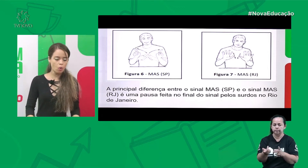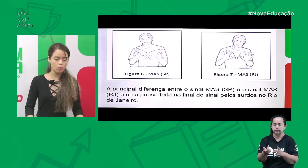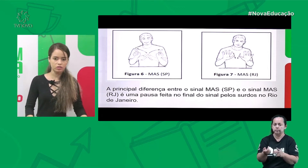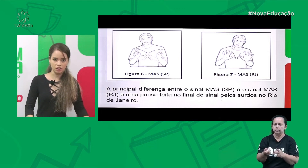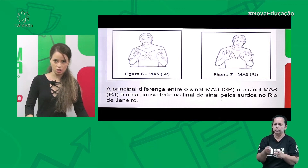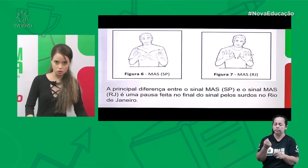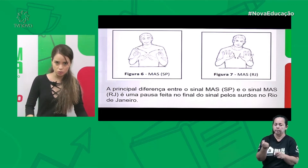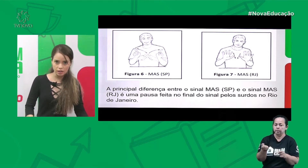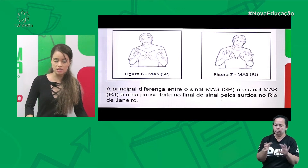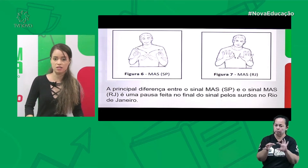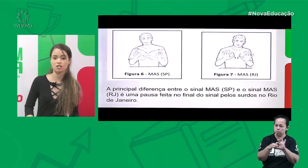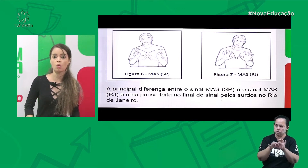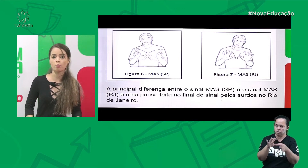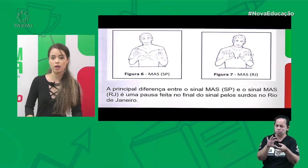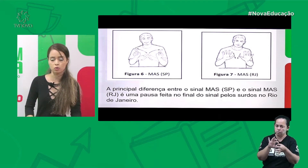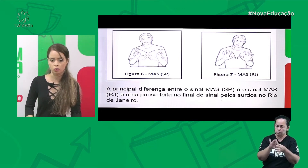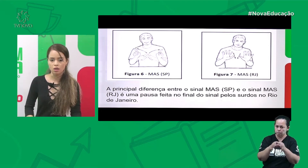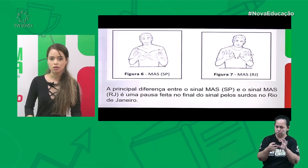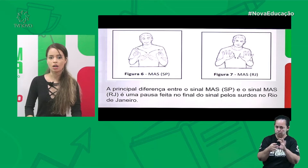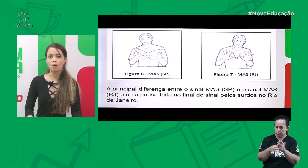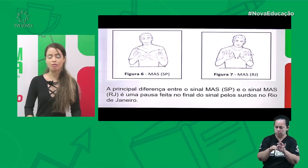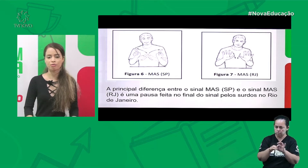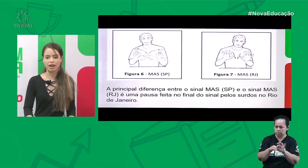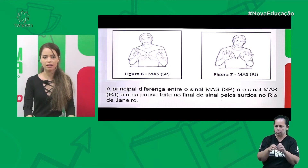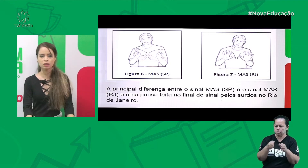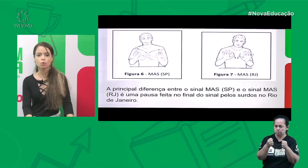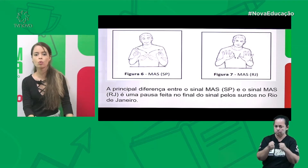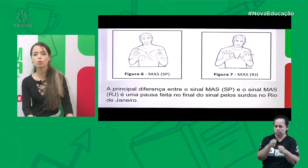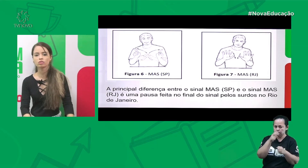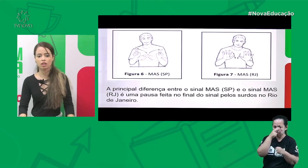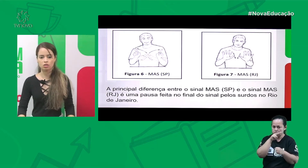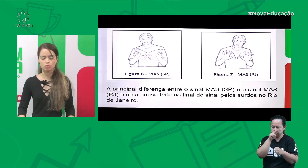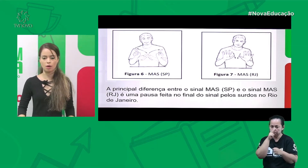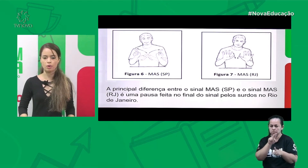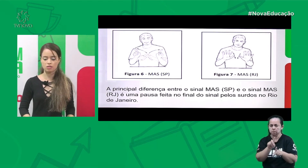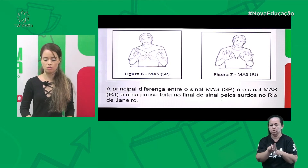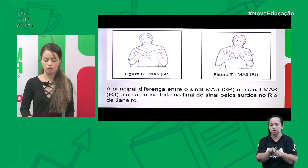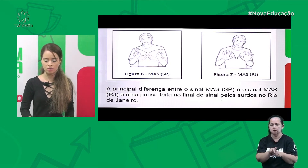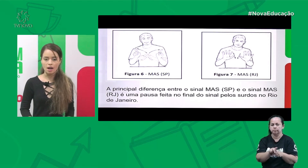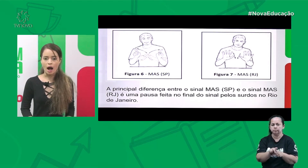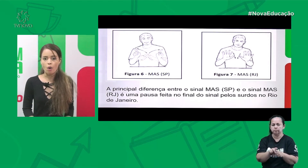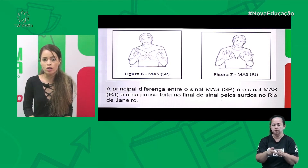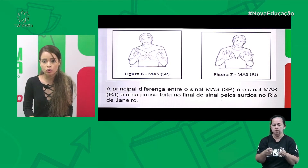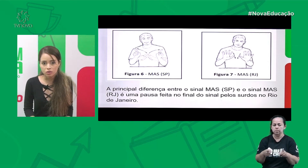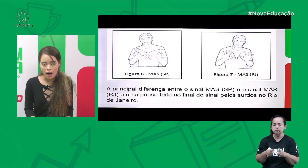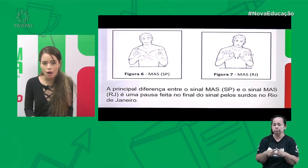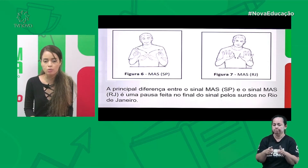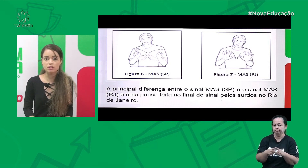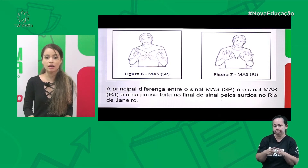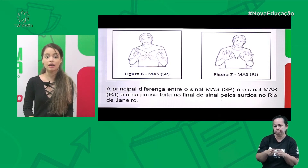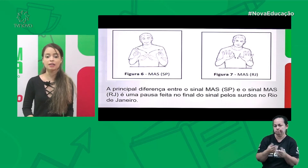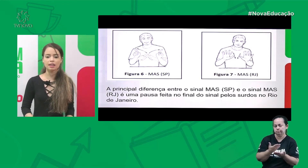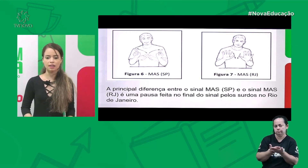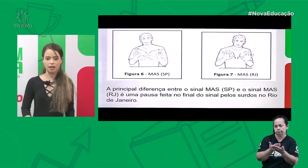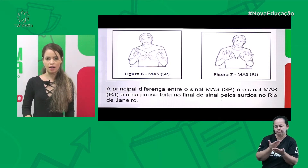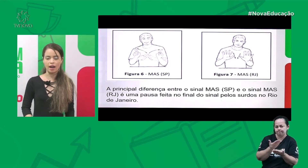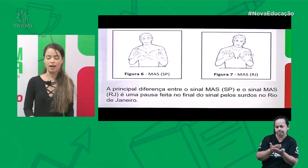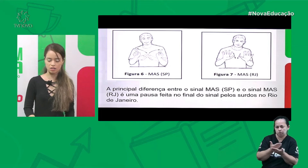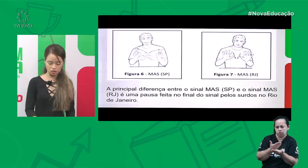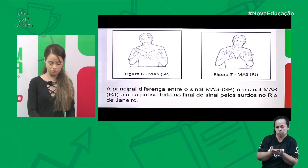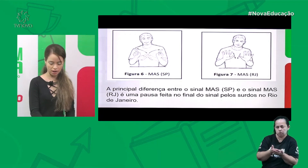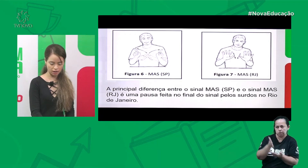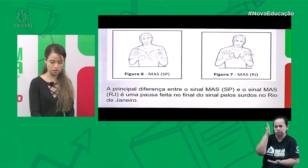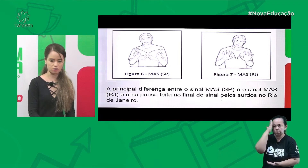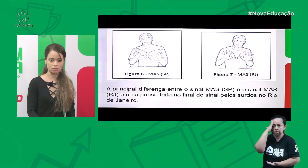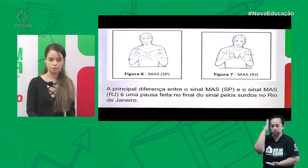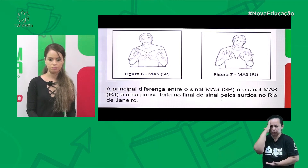que o contexto ele seja o mesmo, não afete o contexto. Então, é preciso nós, ao estudarmos, entender